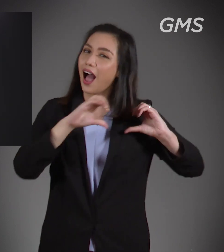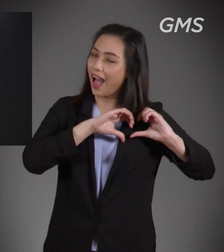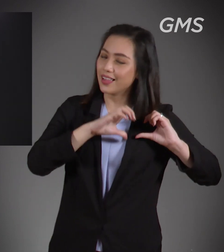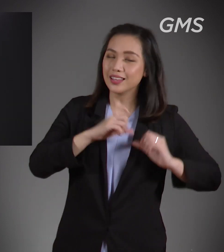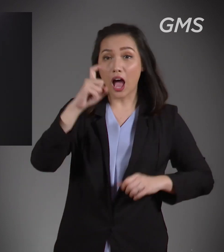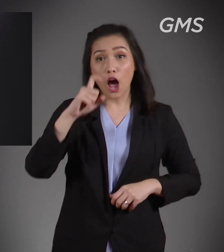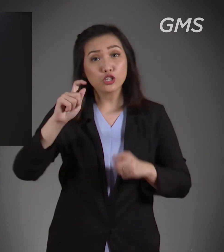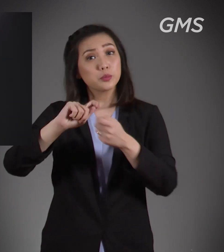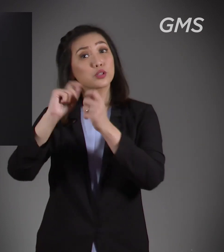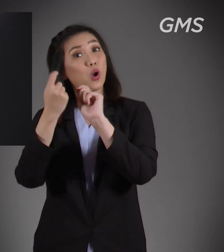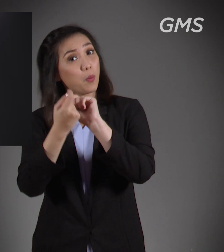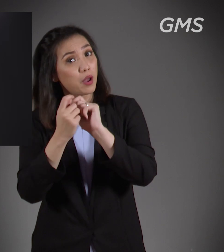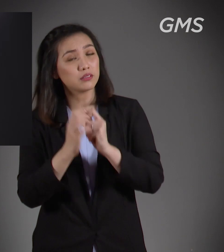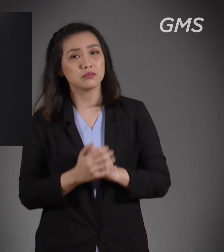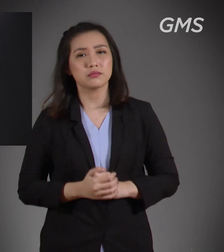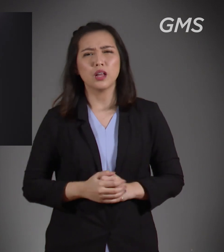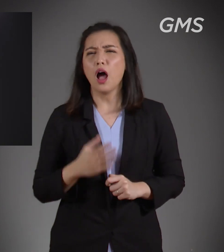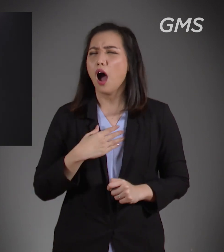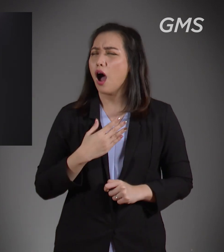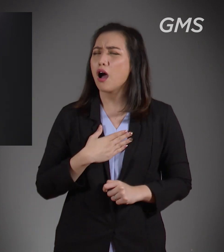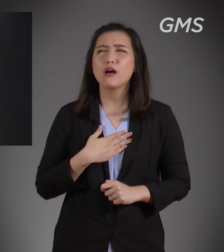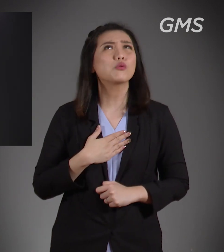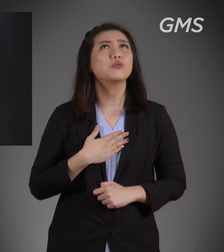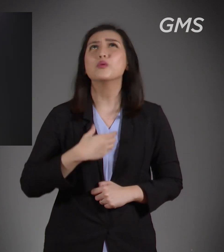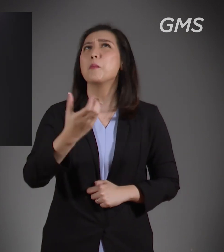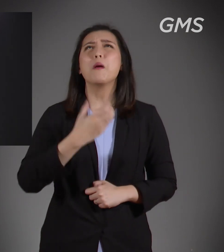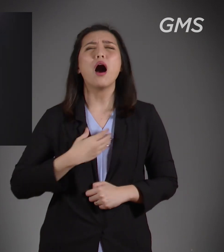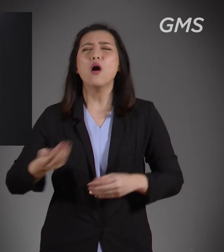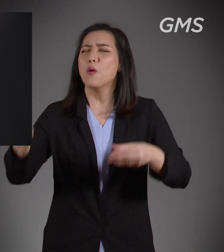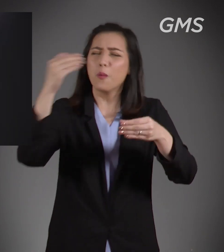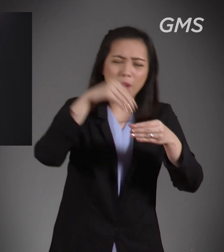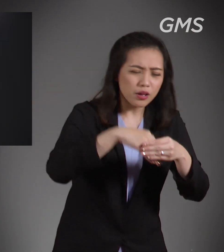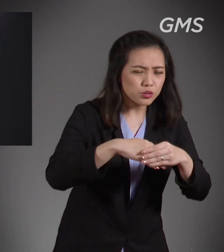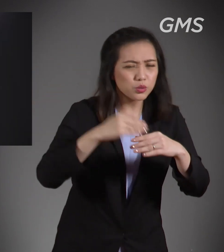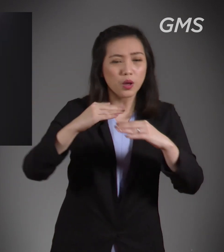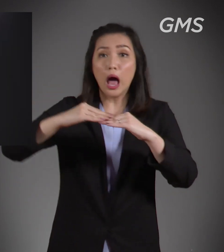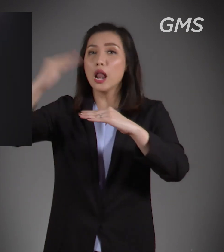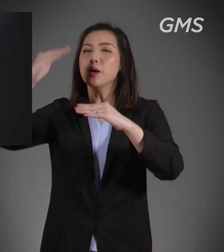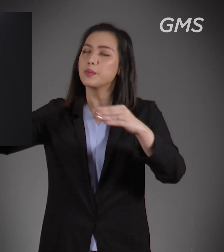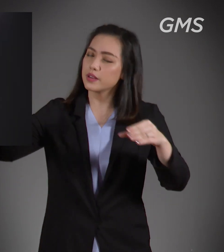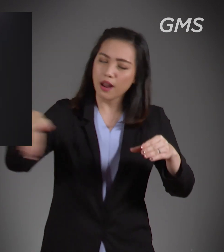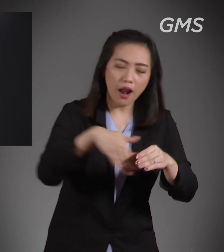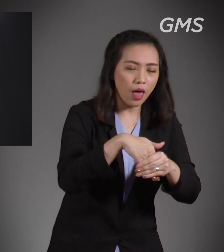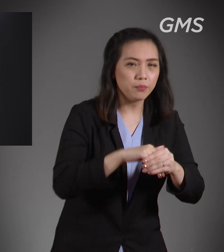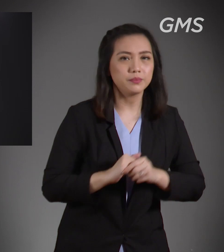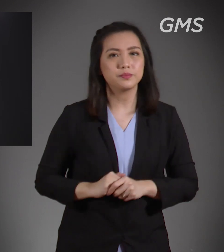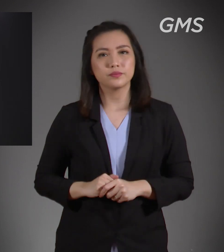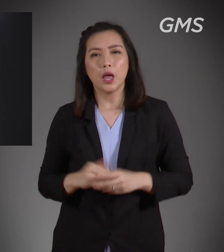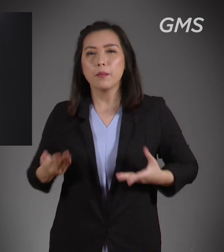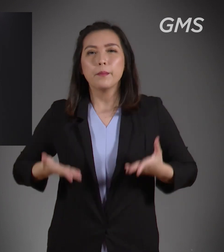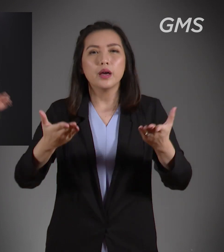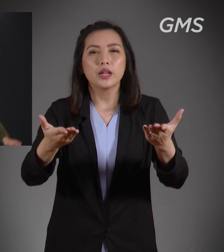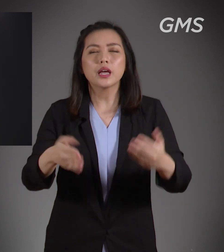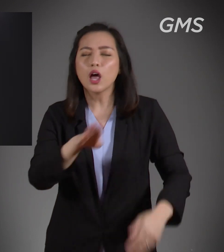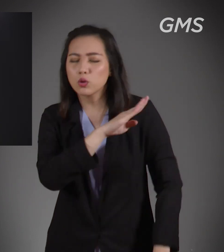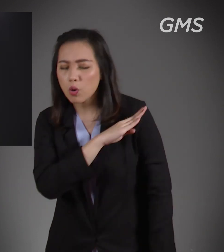Namun demikian, aku mau masuk lebih dalam lagi, aku rindu masuk ke bait suci. mempersembahkan korban bakaran kepadamu. Dia